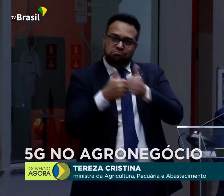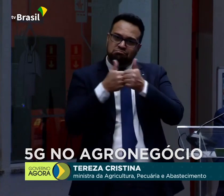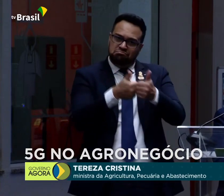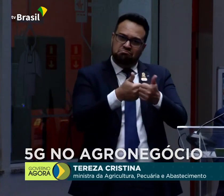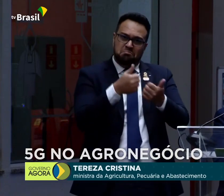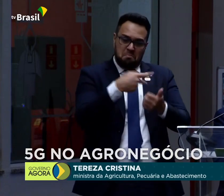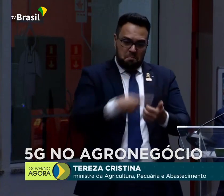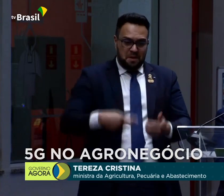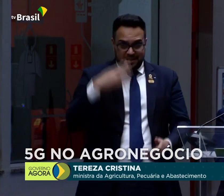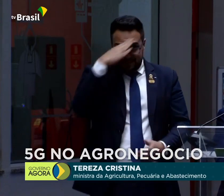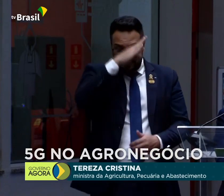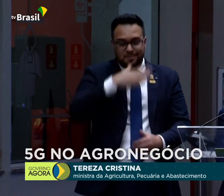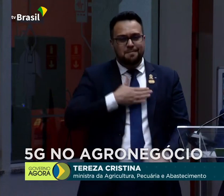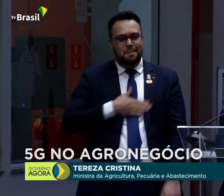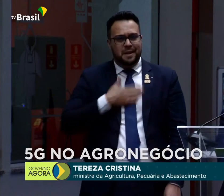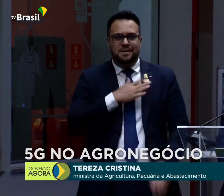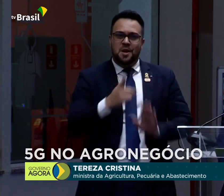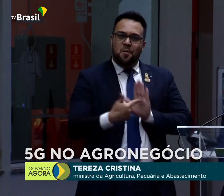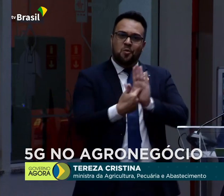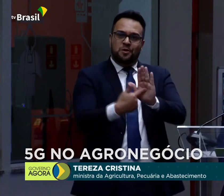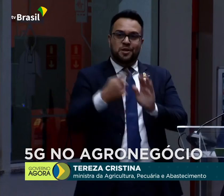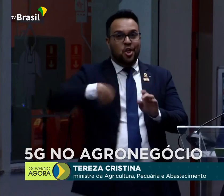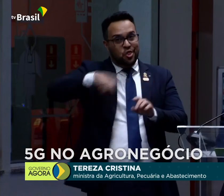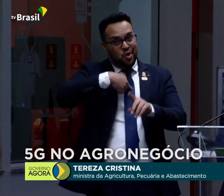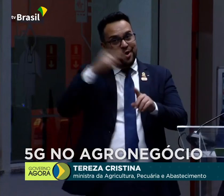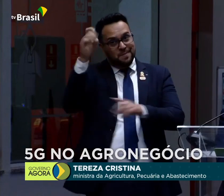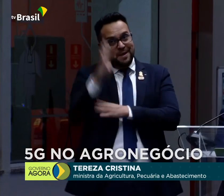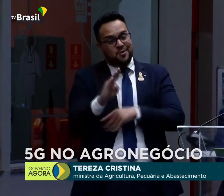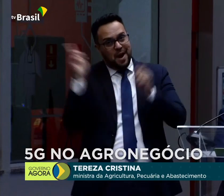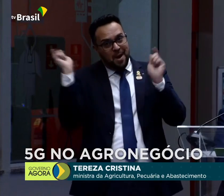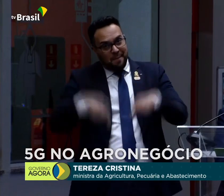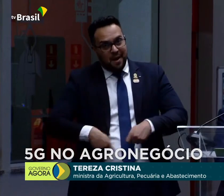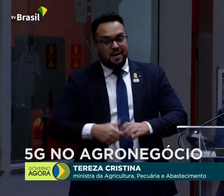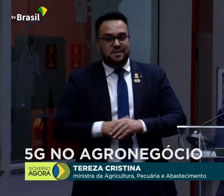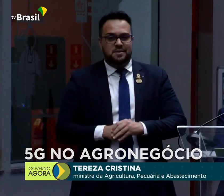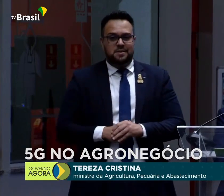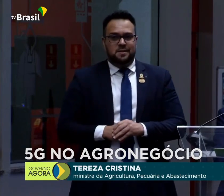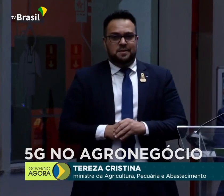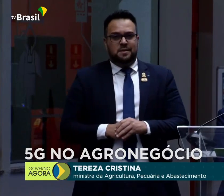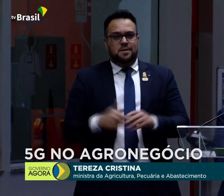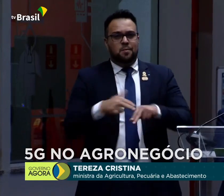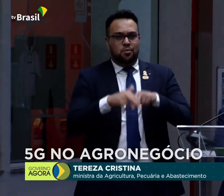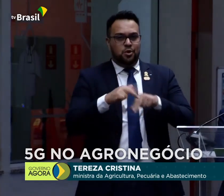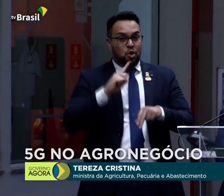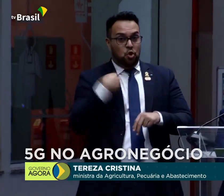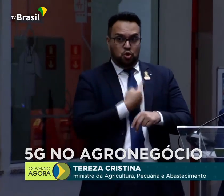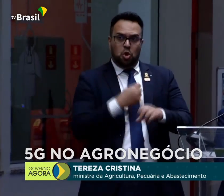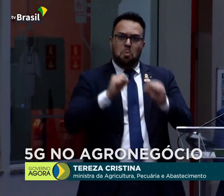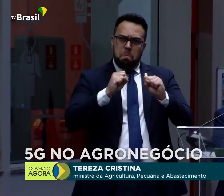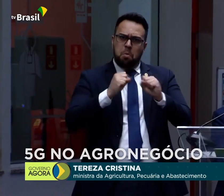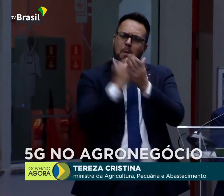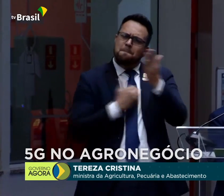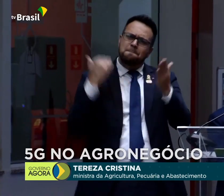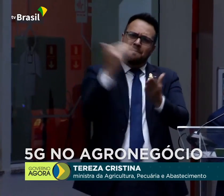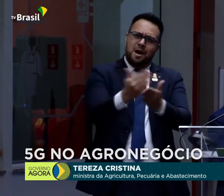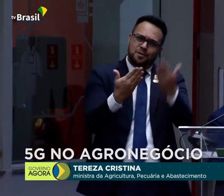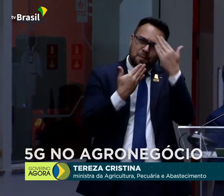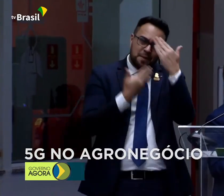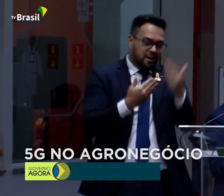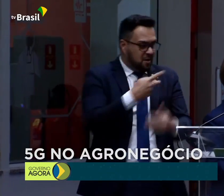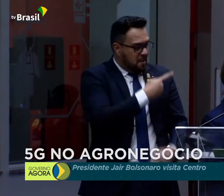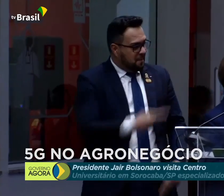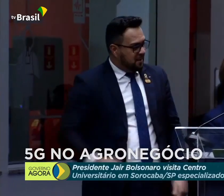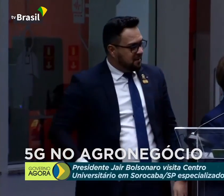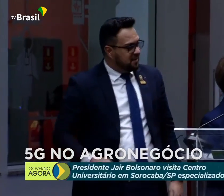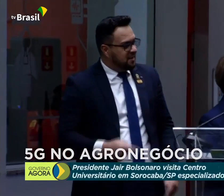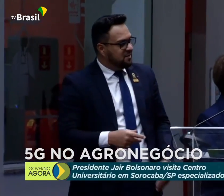É um prazer enorme mostrar o que é que nós somos capazes. E aquilo, nós temos muito, mas podemos fazer muito mais. Muito obrigado.